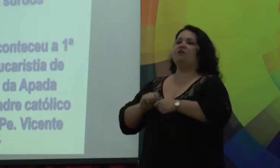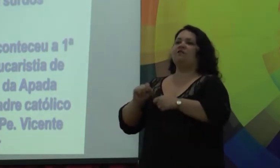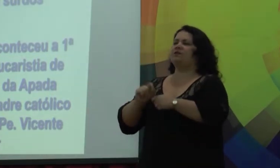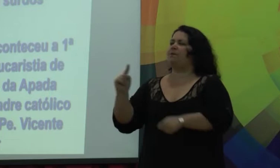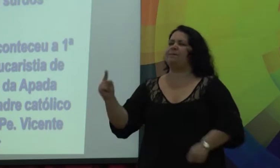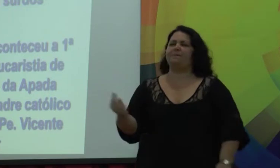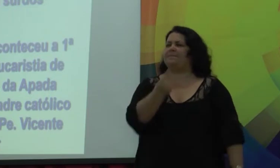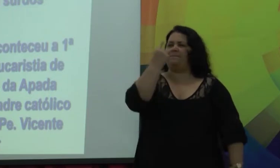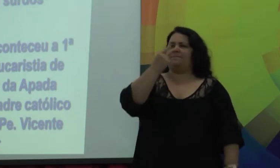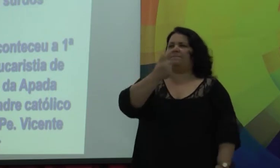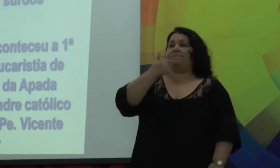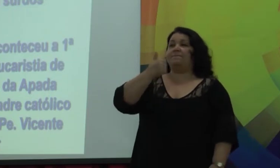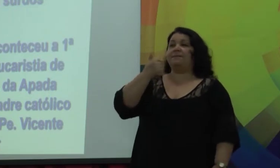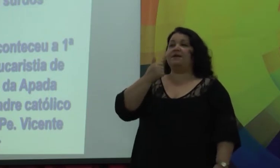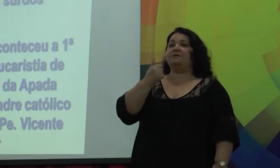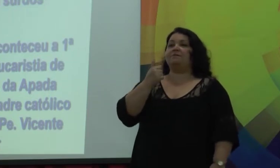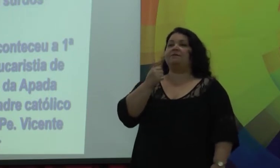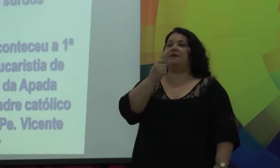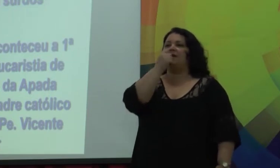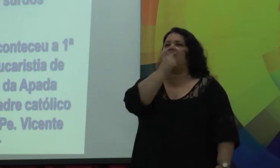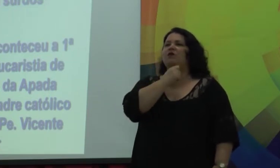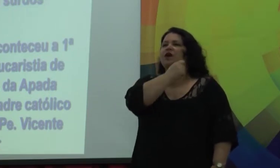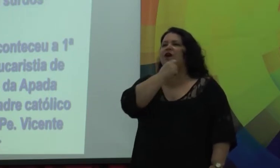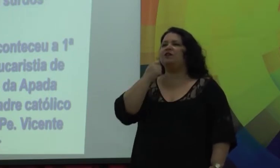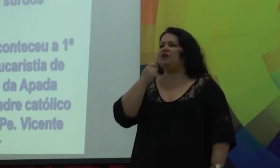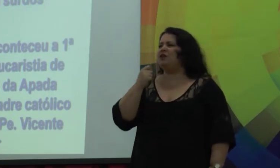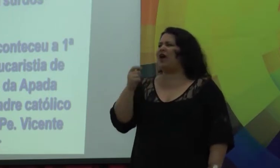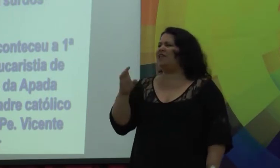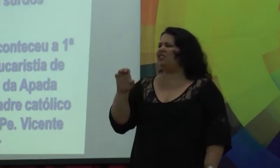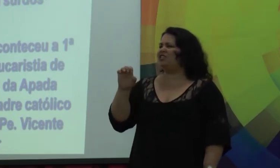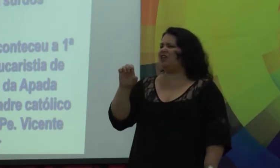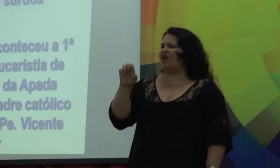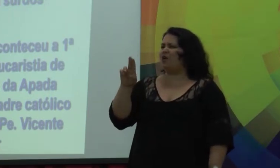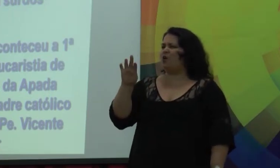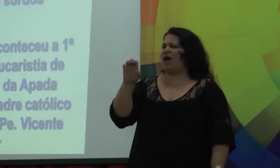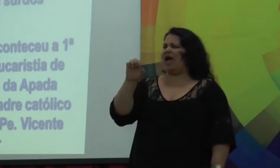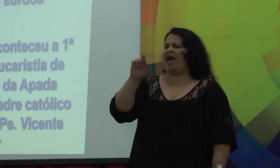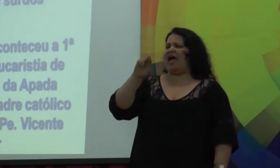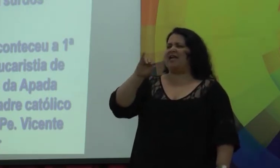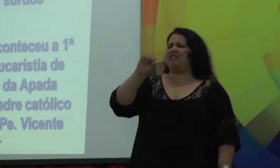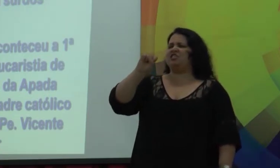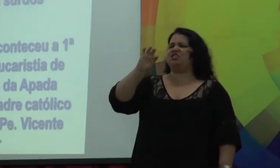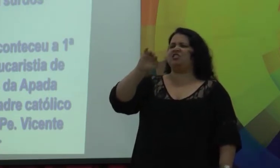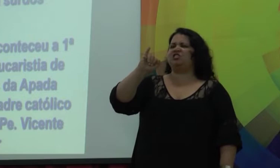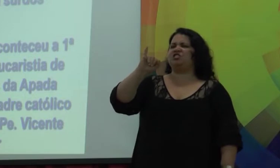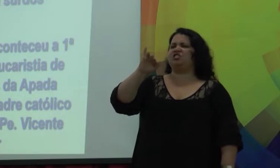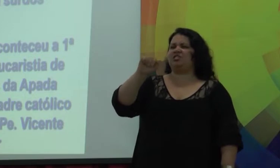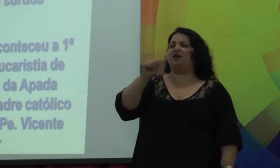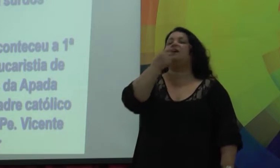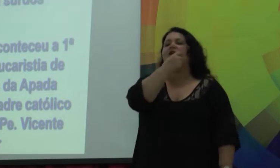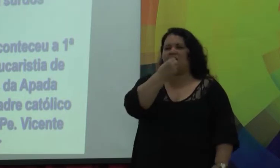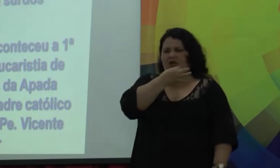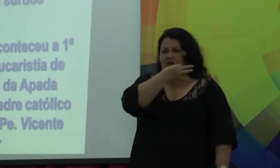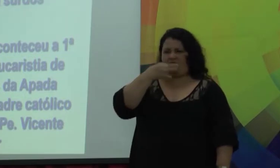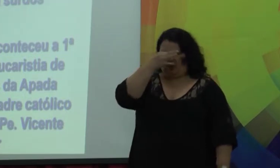primeira Eucaristia com um grupo de crianças adaptada e a missa foi